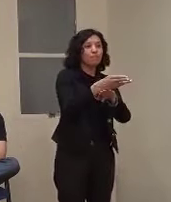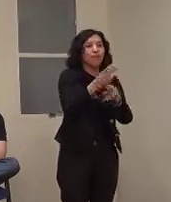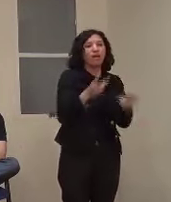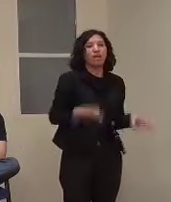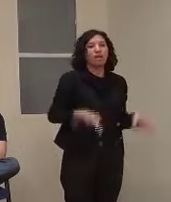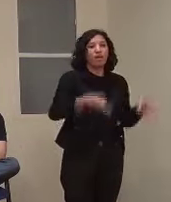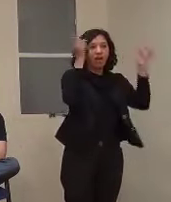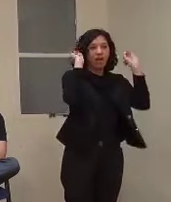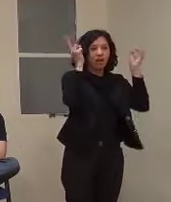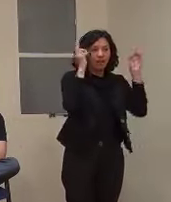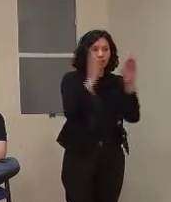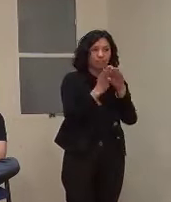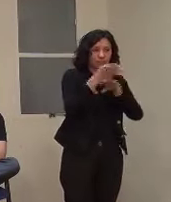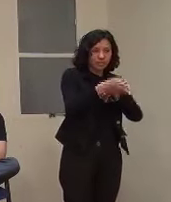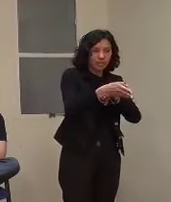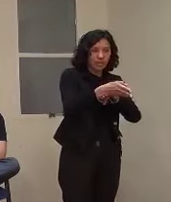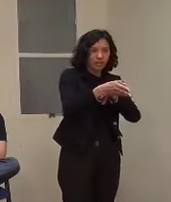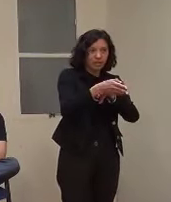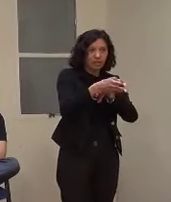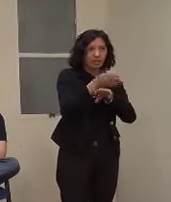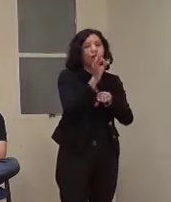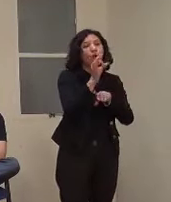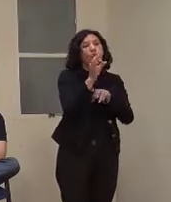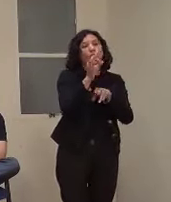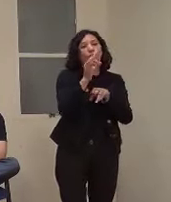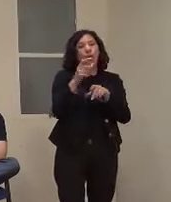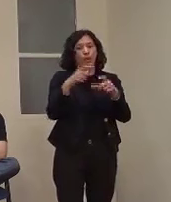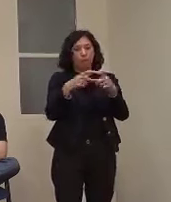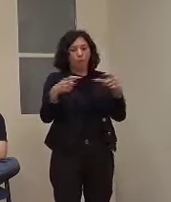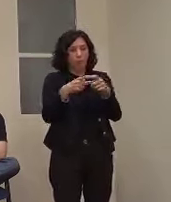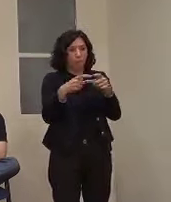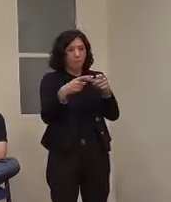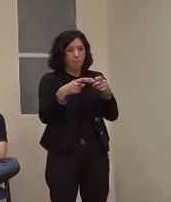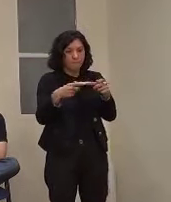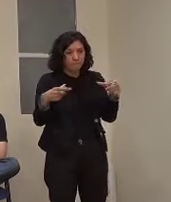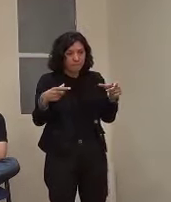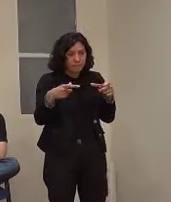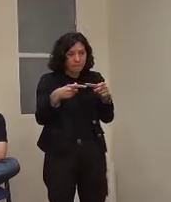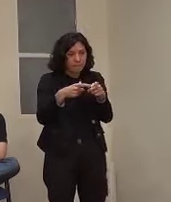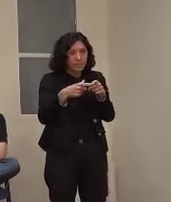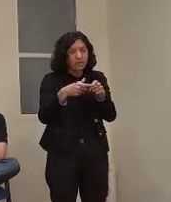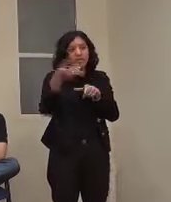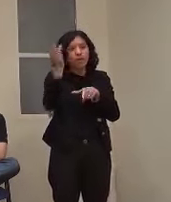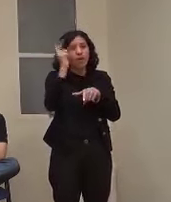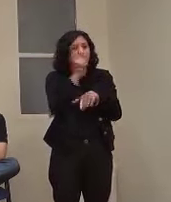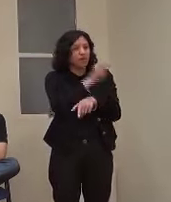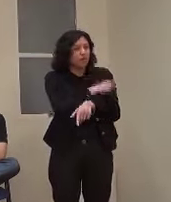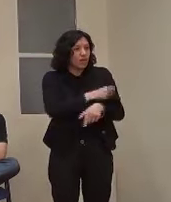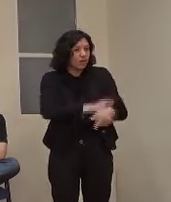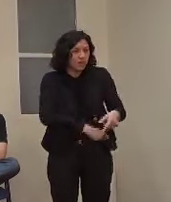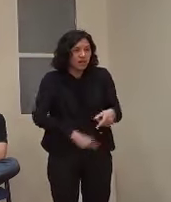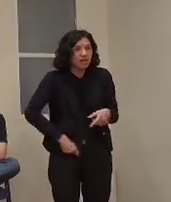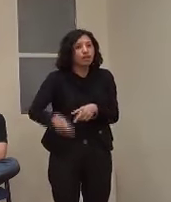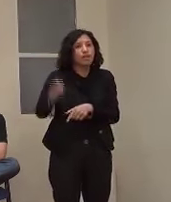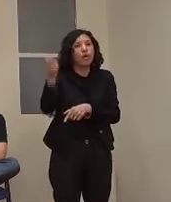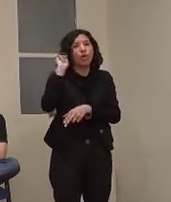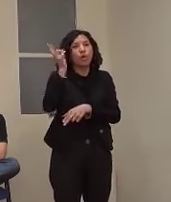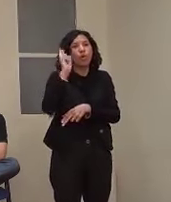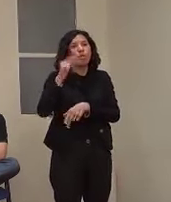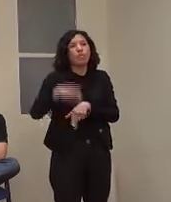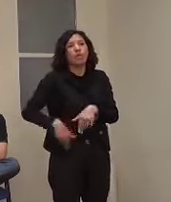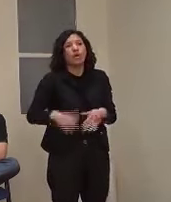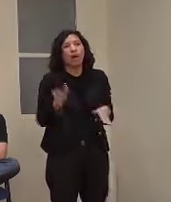o en algunos casos es hacer los dispositivos de paleta para detectar objetos que